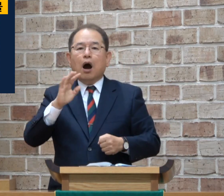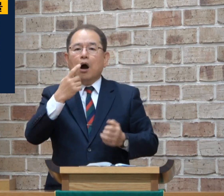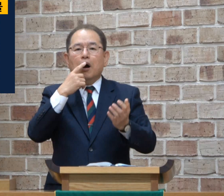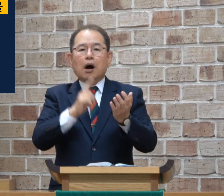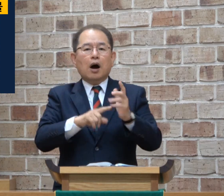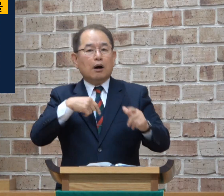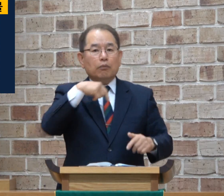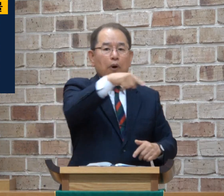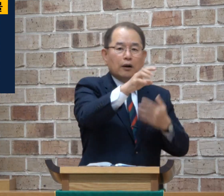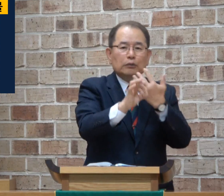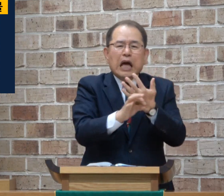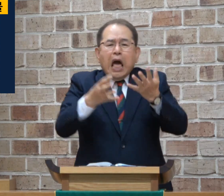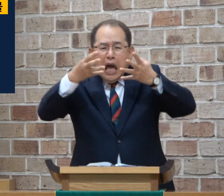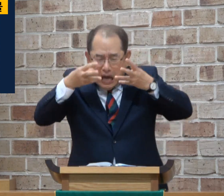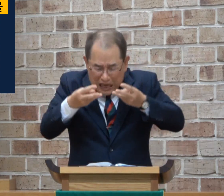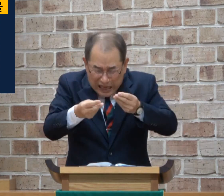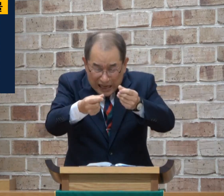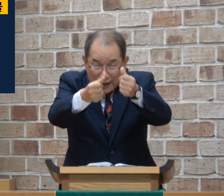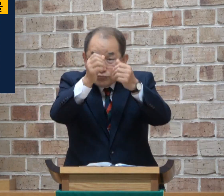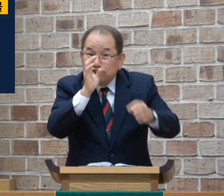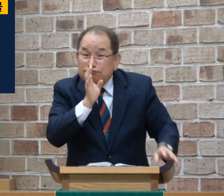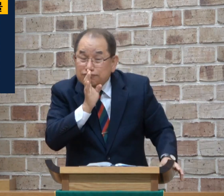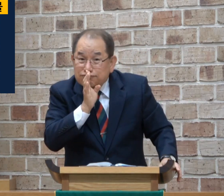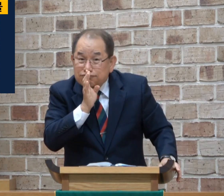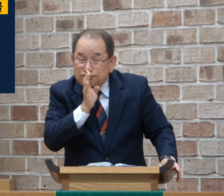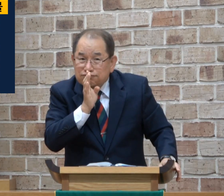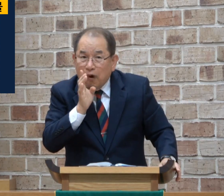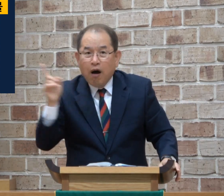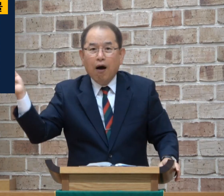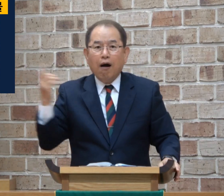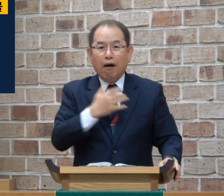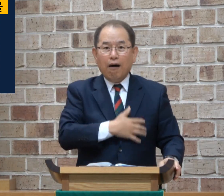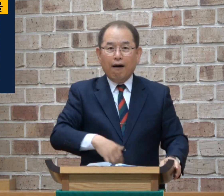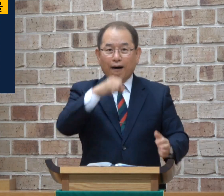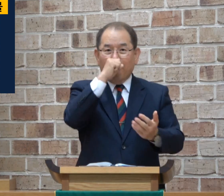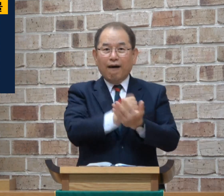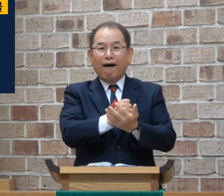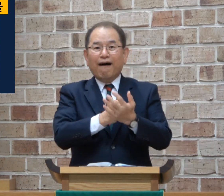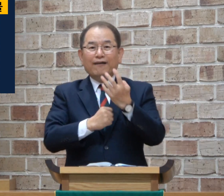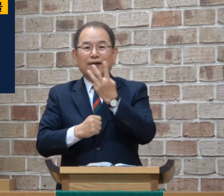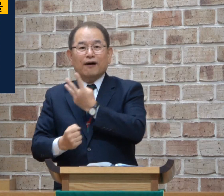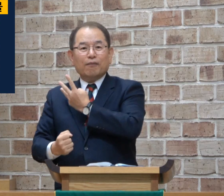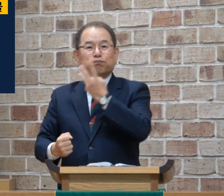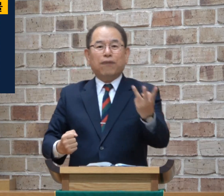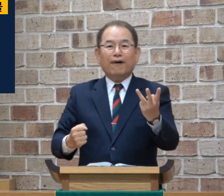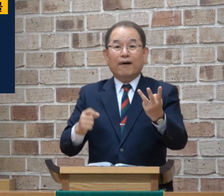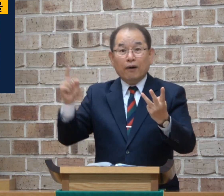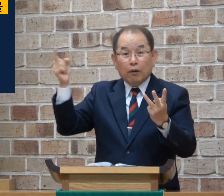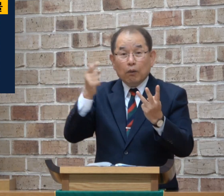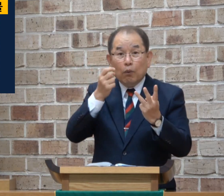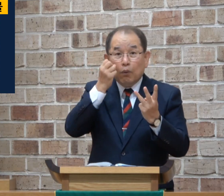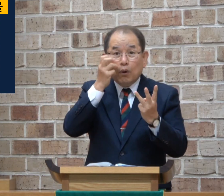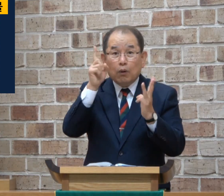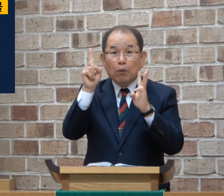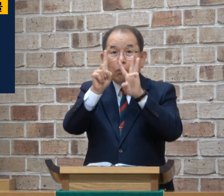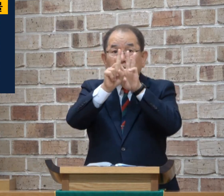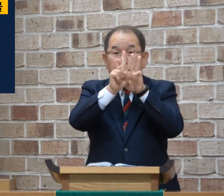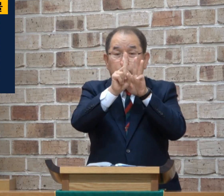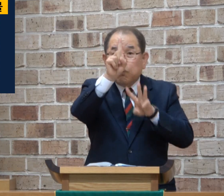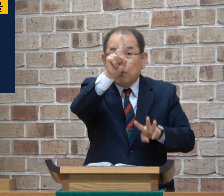들어가면 정말 뼈도 남지 않습니다. 그런데 세 친구가 그 안에 들어갔고